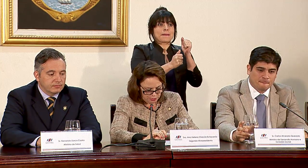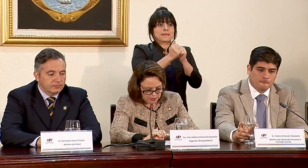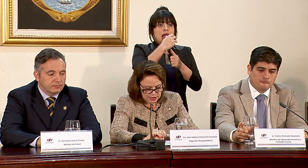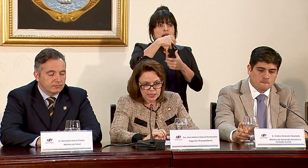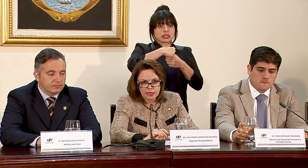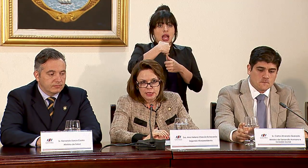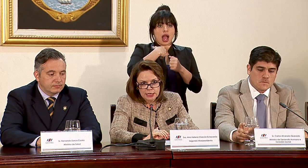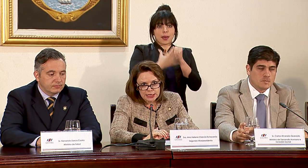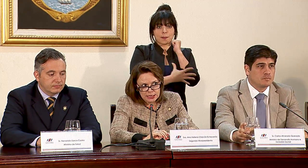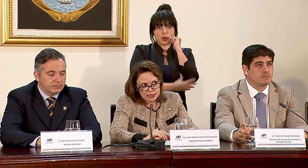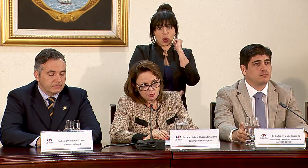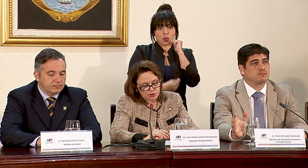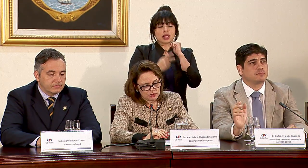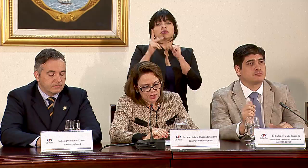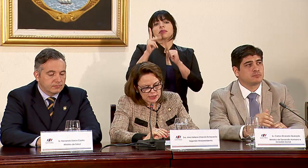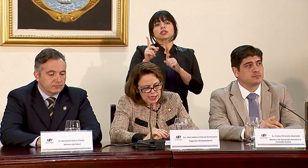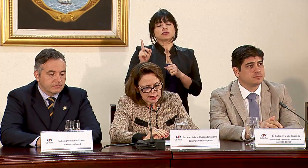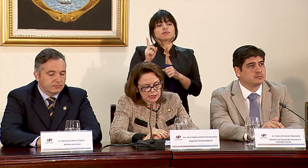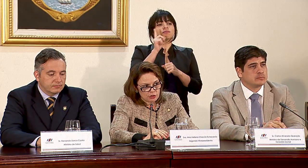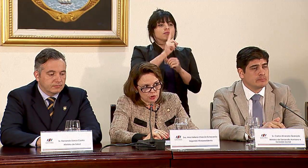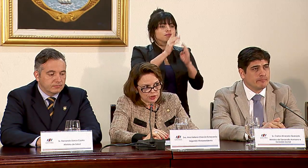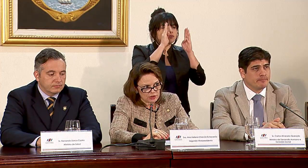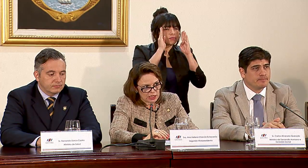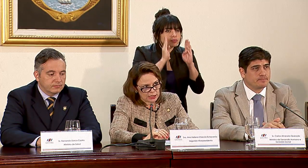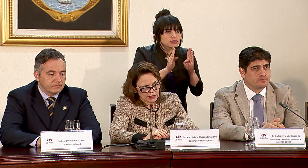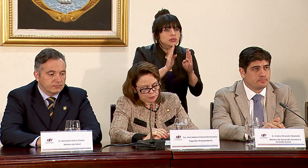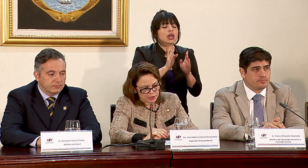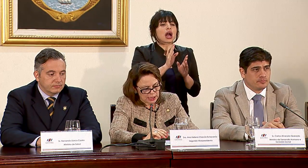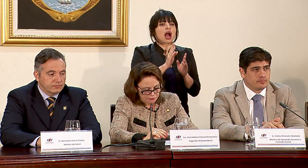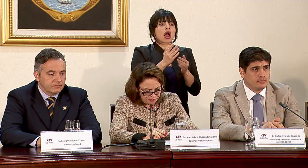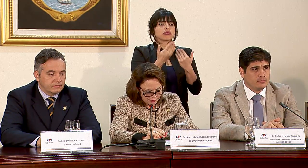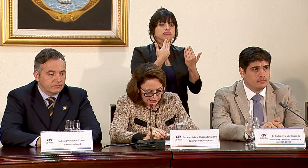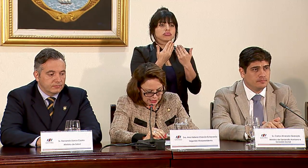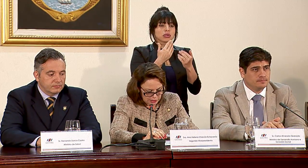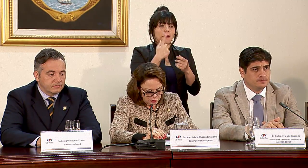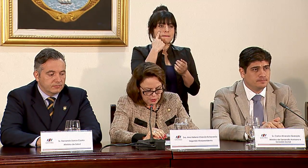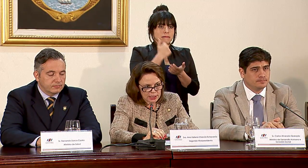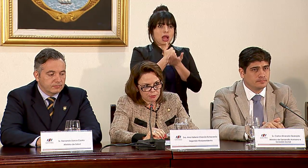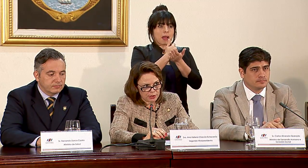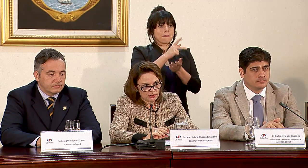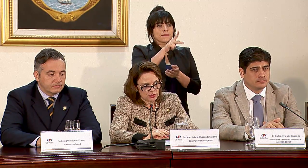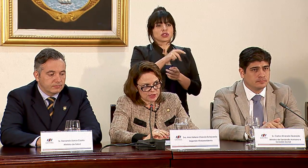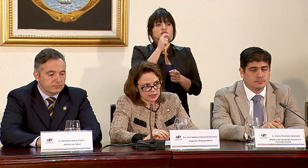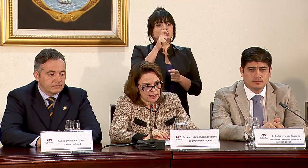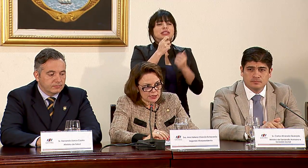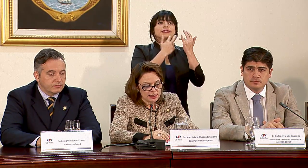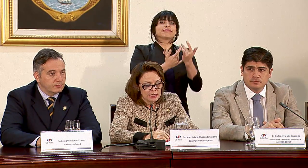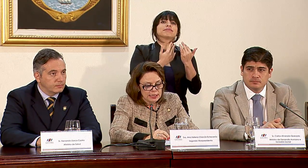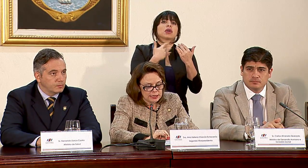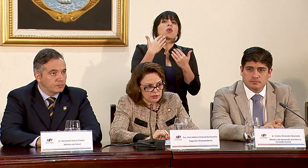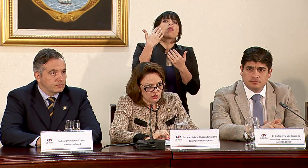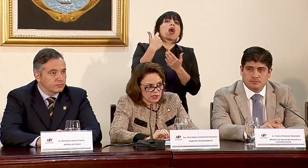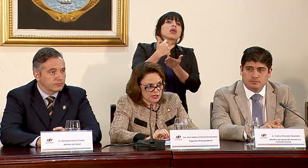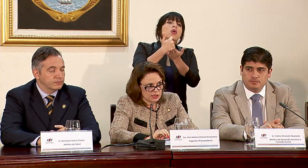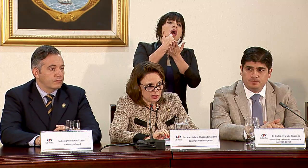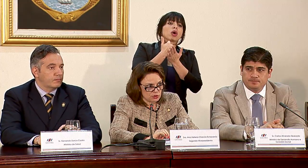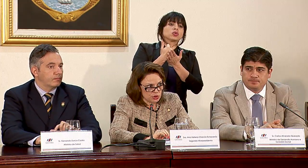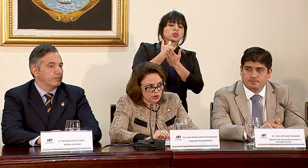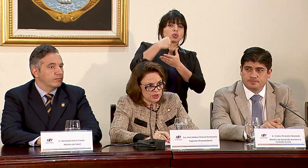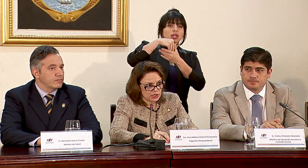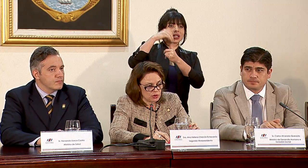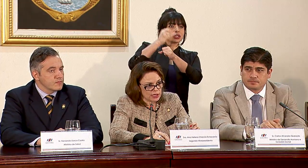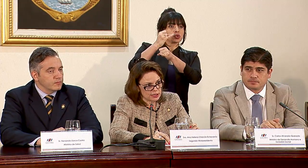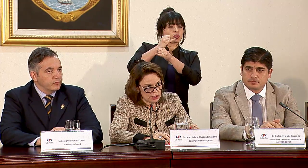de la pobreza y estas personas así no tendrán que esperar a la ayuda que pueda solicitarse dentro de las